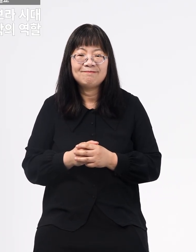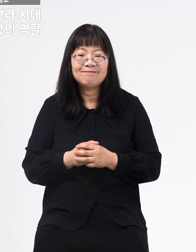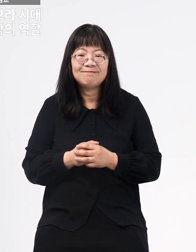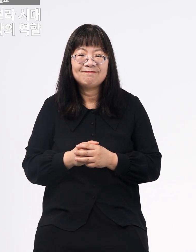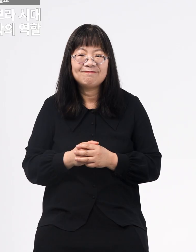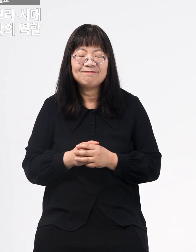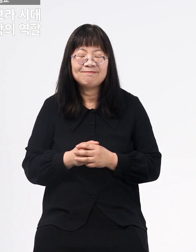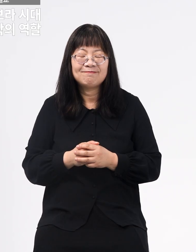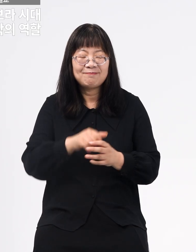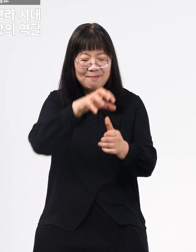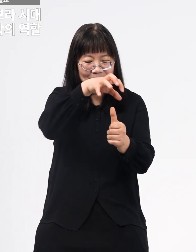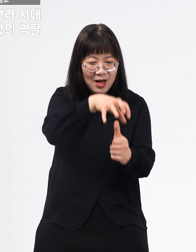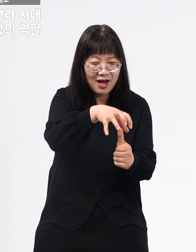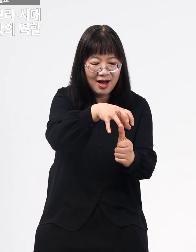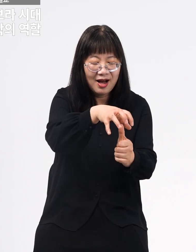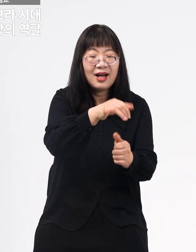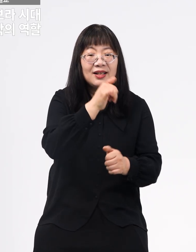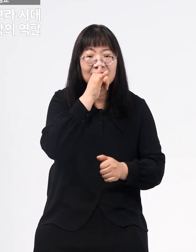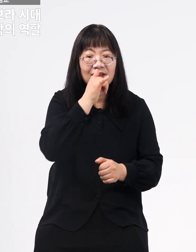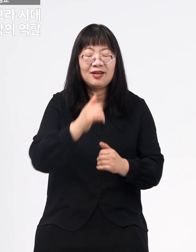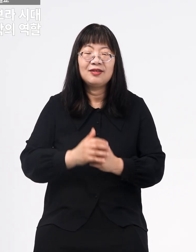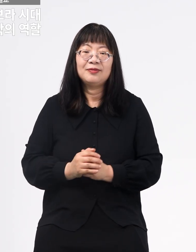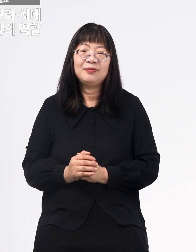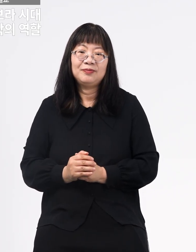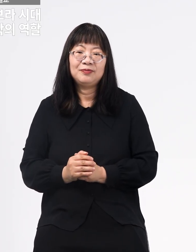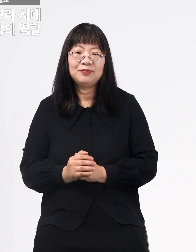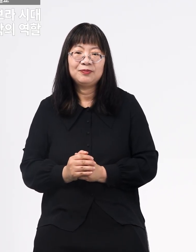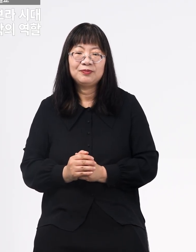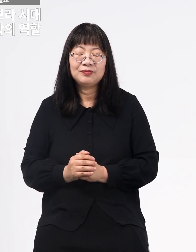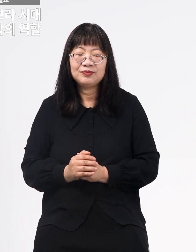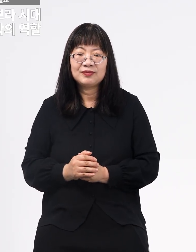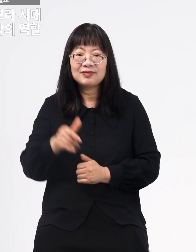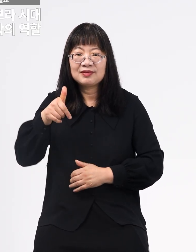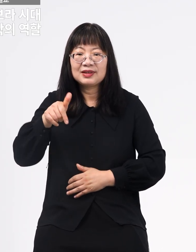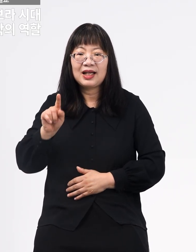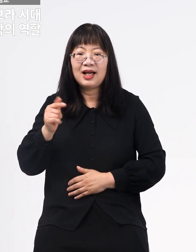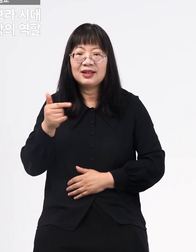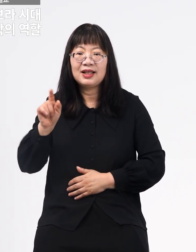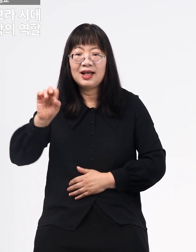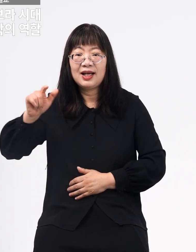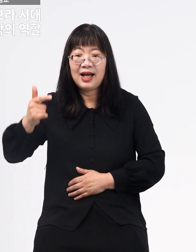압제에 던집니다. 근데 이 가나안은